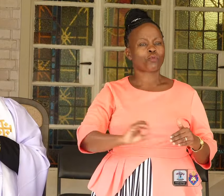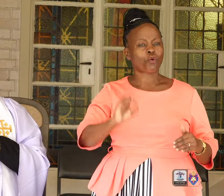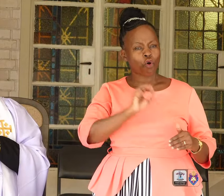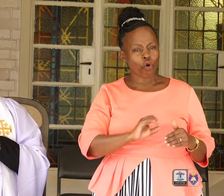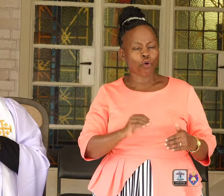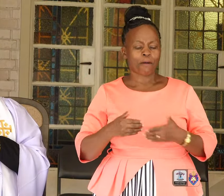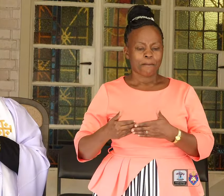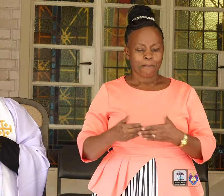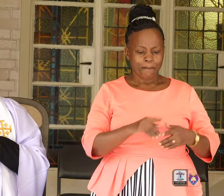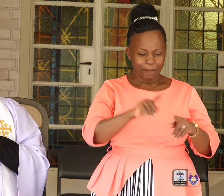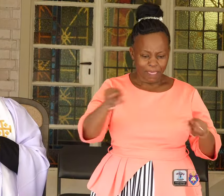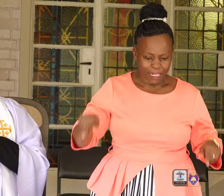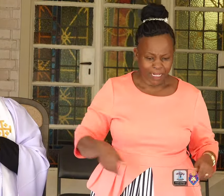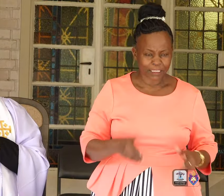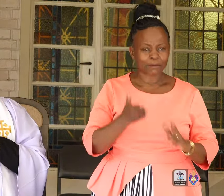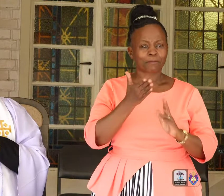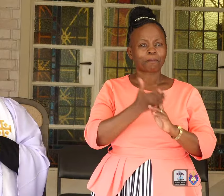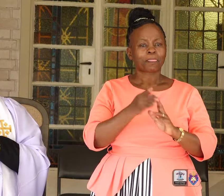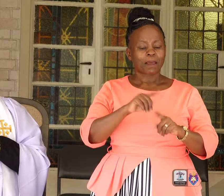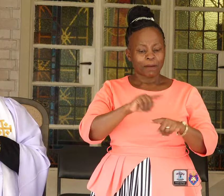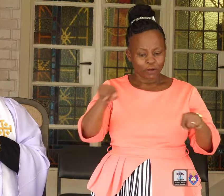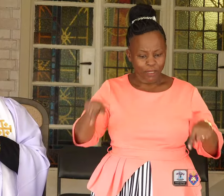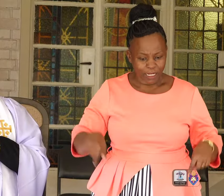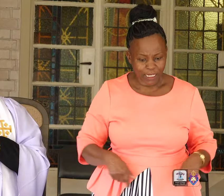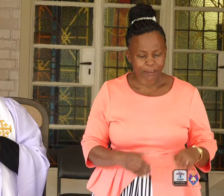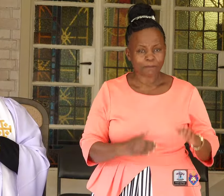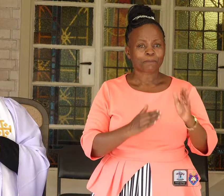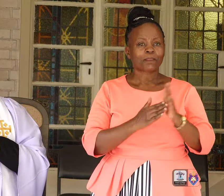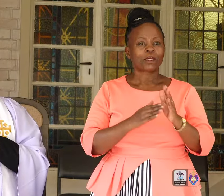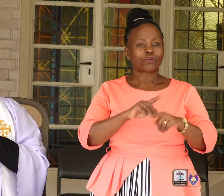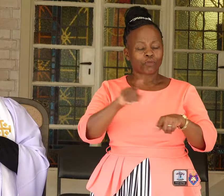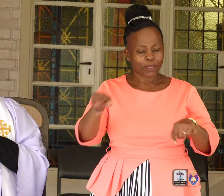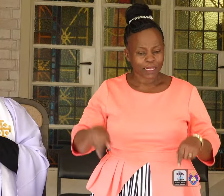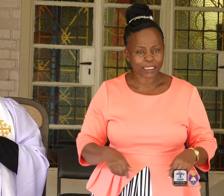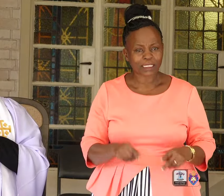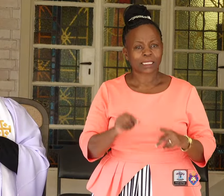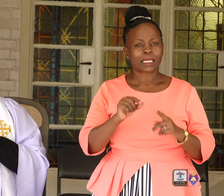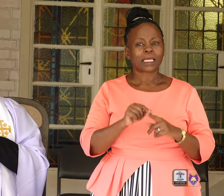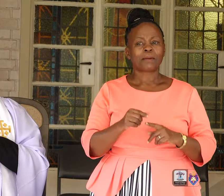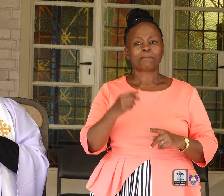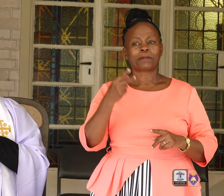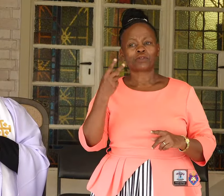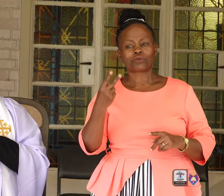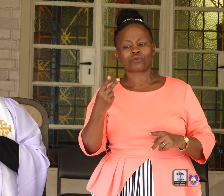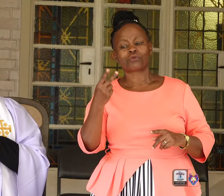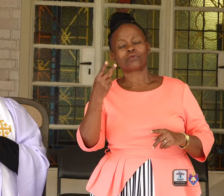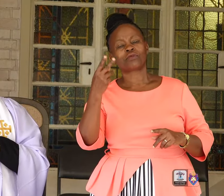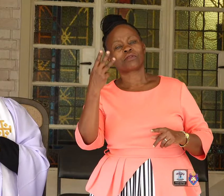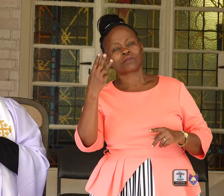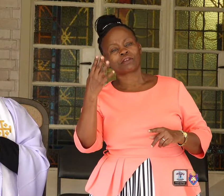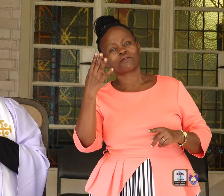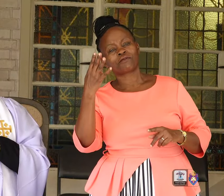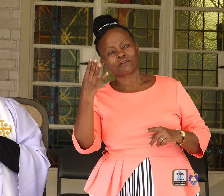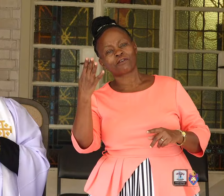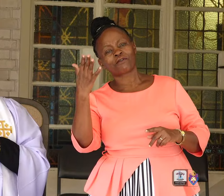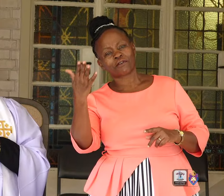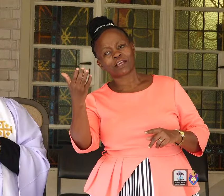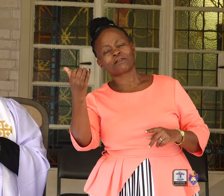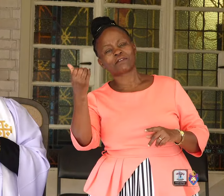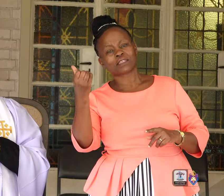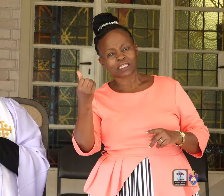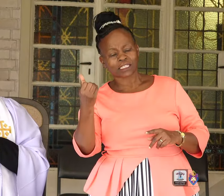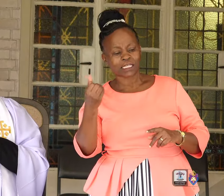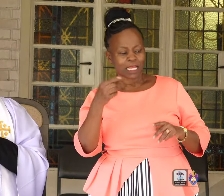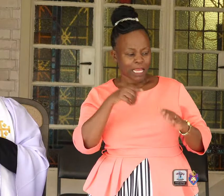baby class, middle class, top class, badayo mu P1, P2, P3, P4, P5, P6, tunyana